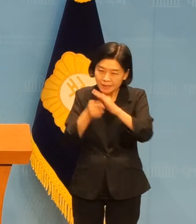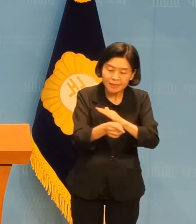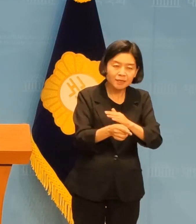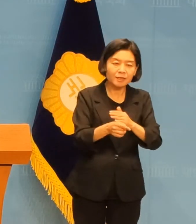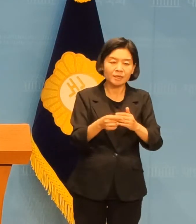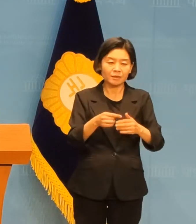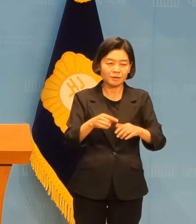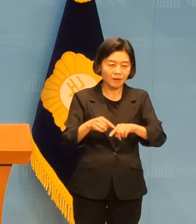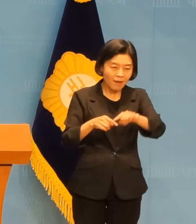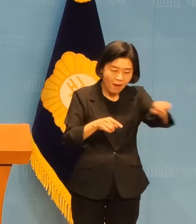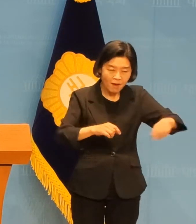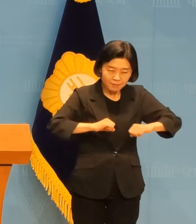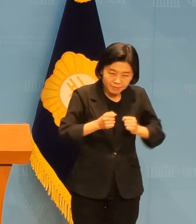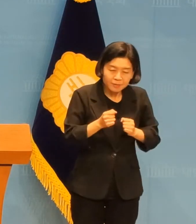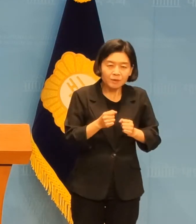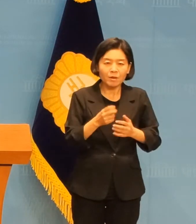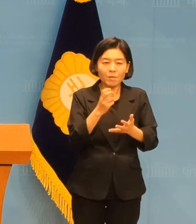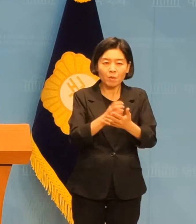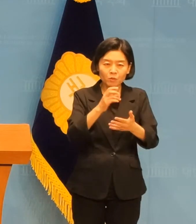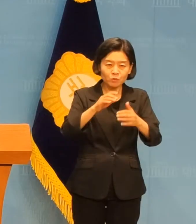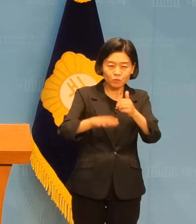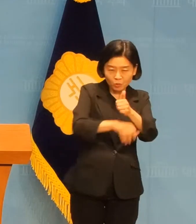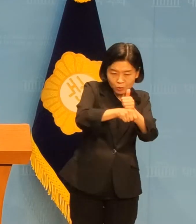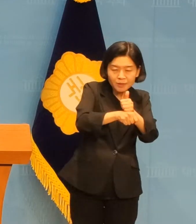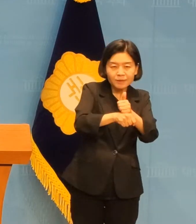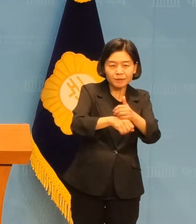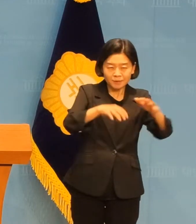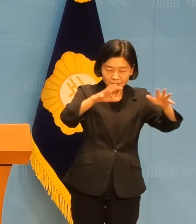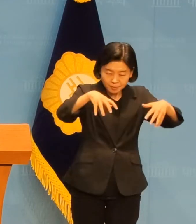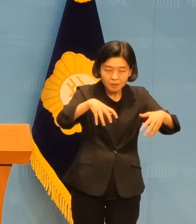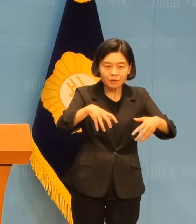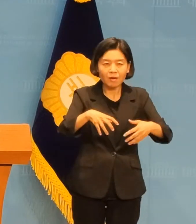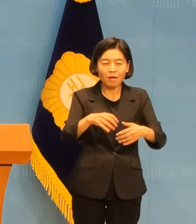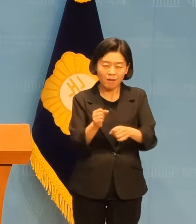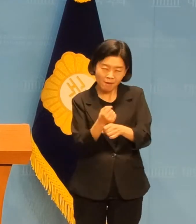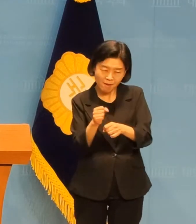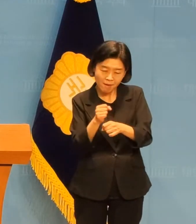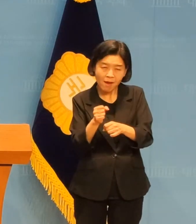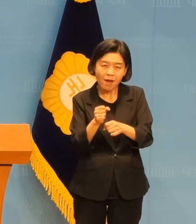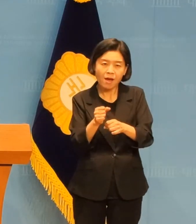일사불란하게 법무부 조직을 총동원하여 호응한 것입니다.